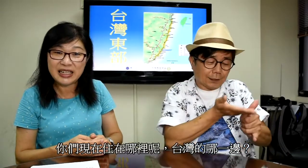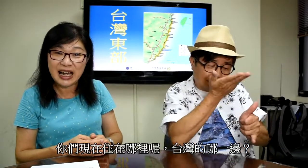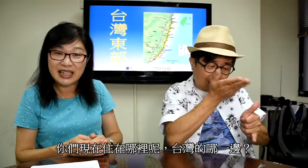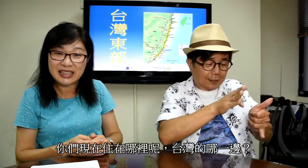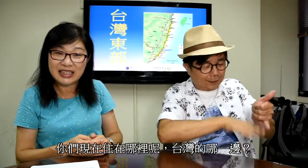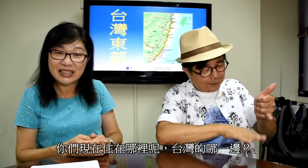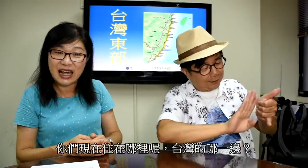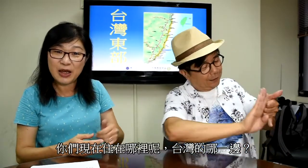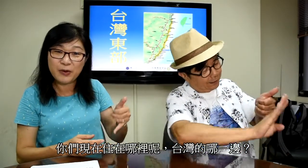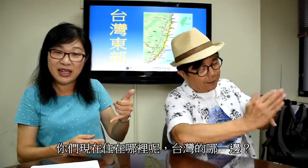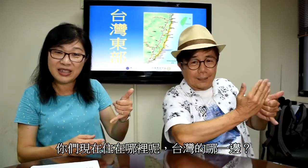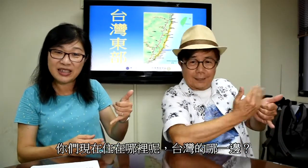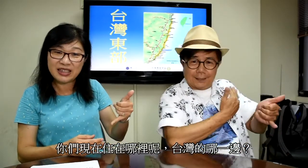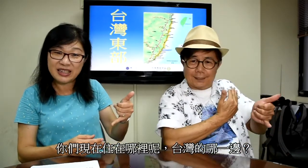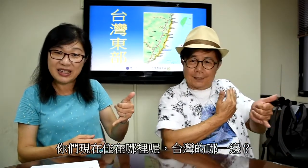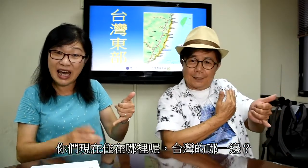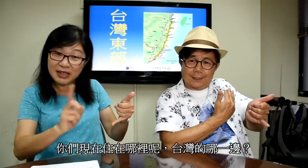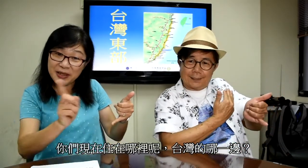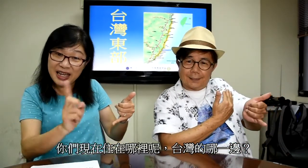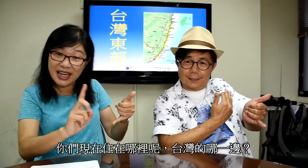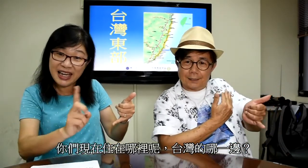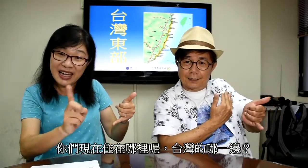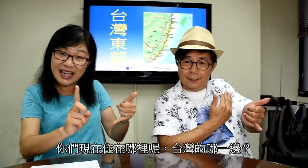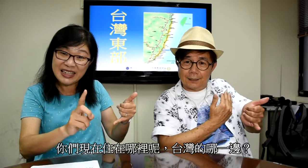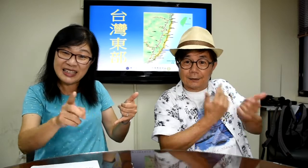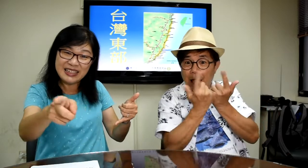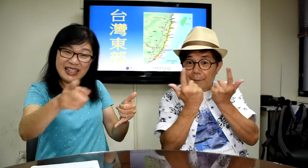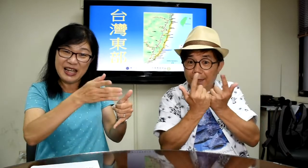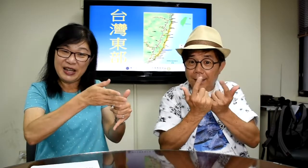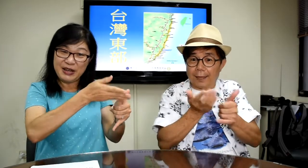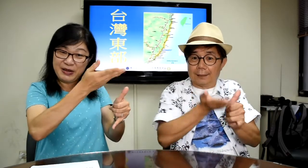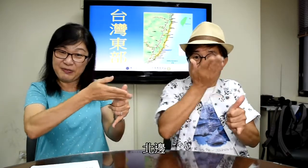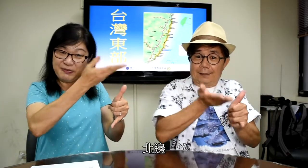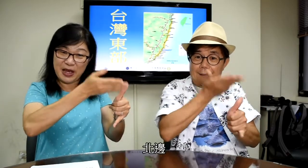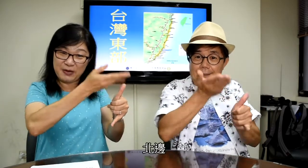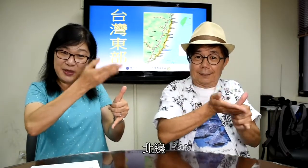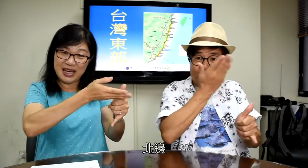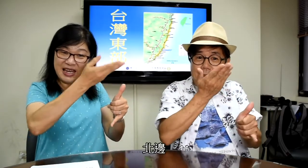里呢？台湾的哪一边？北